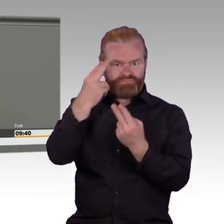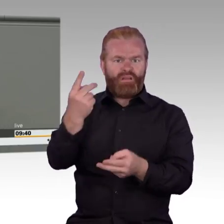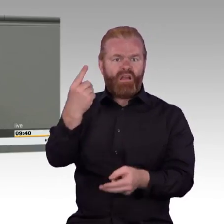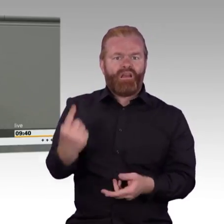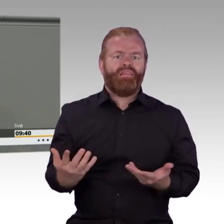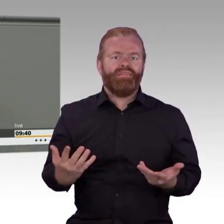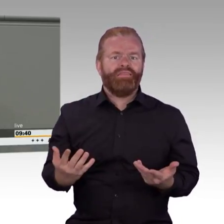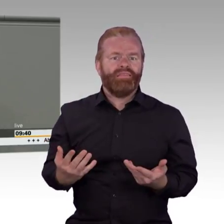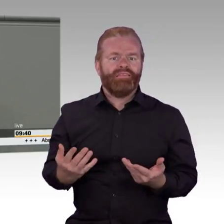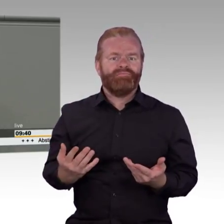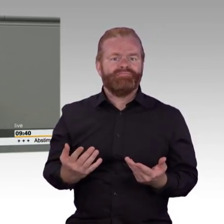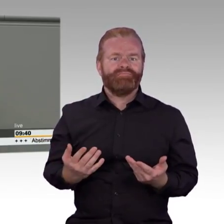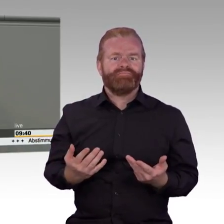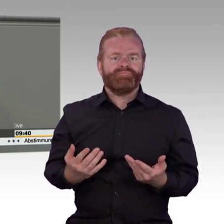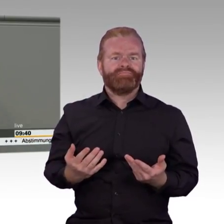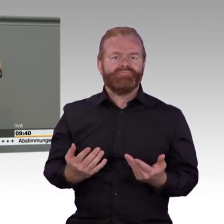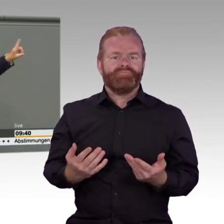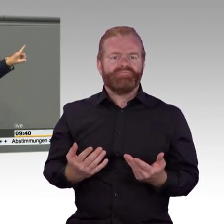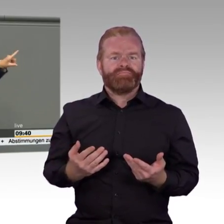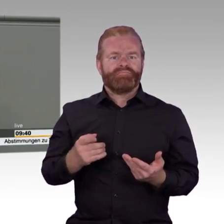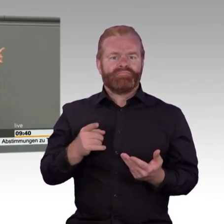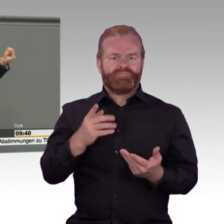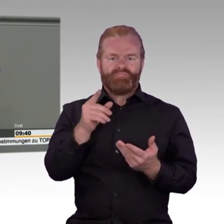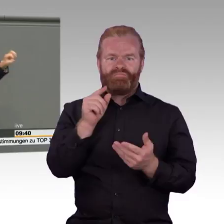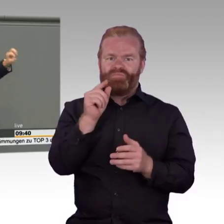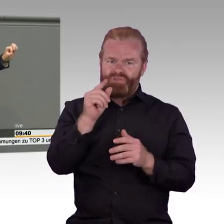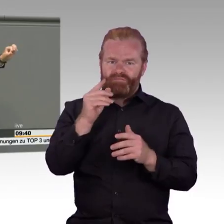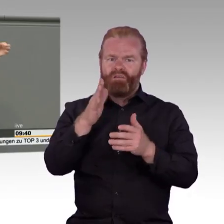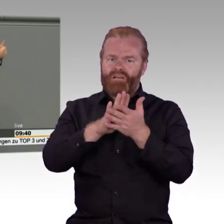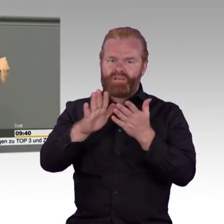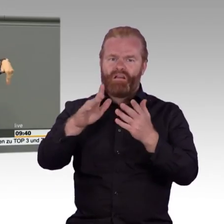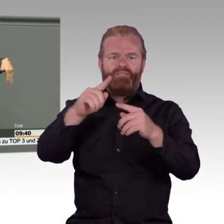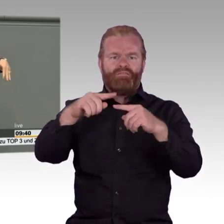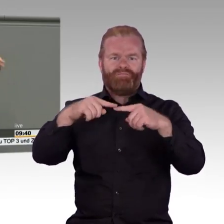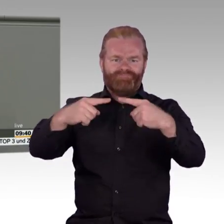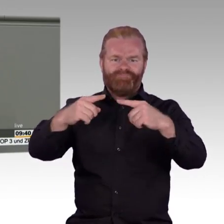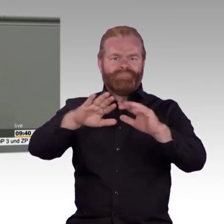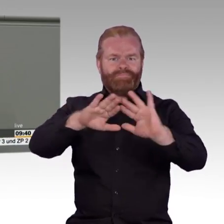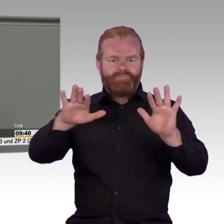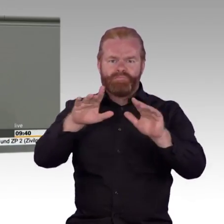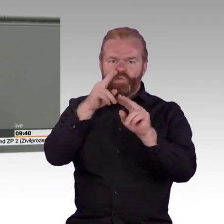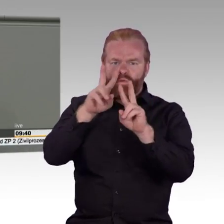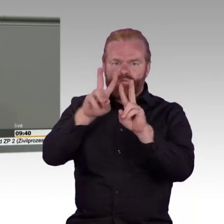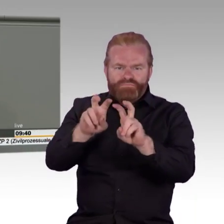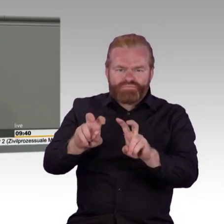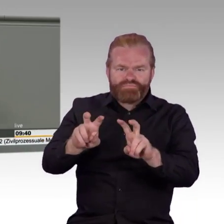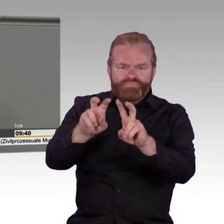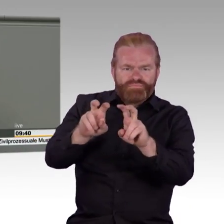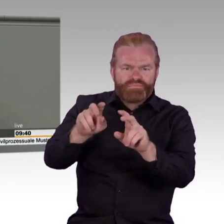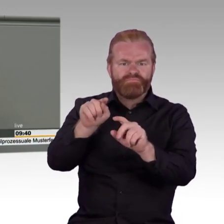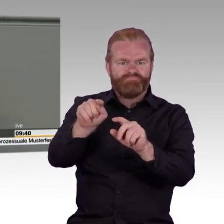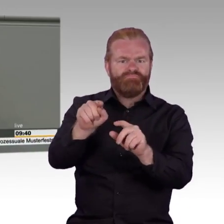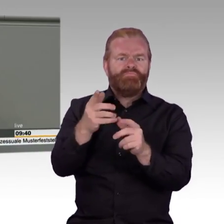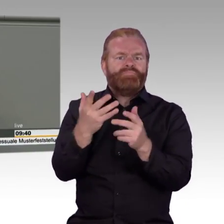der Unternehmer was gewinnen. Aber Sie sind dann auch in der Hand der Verbände und dieses Verfahren und dieses Gericht und können